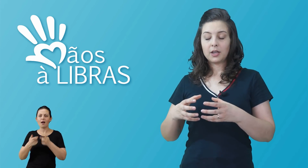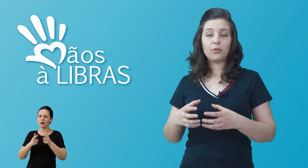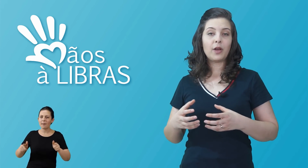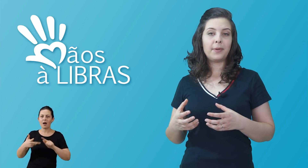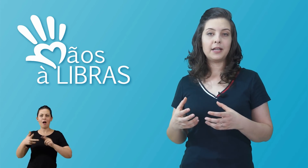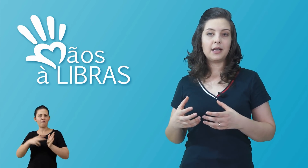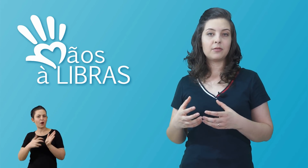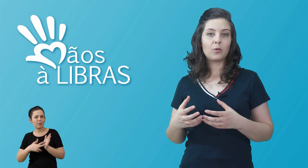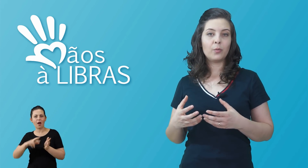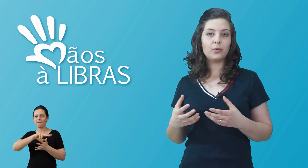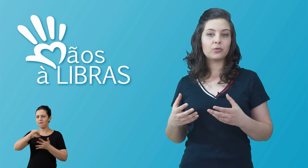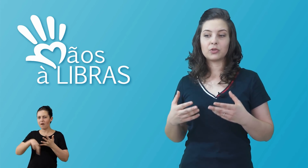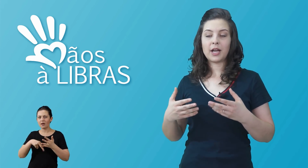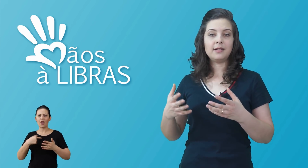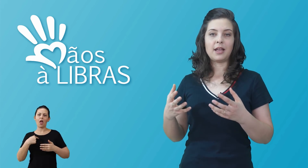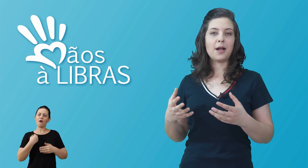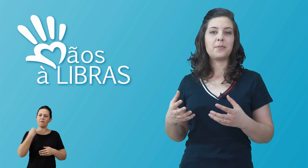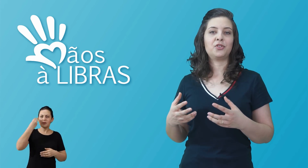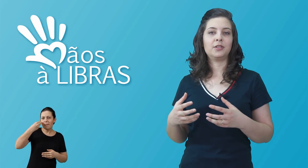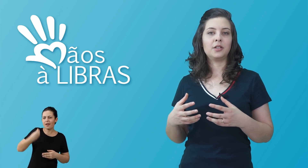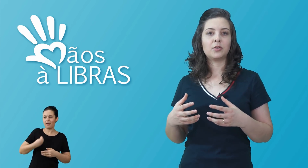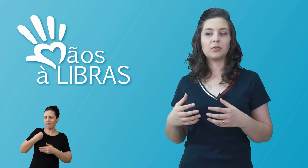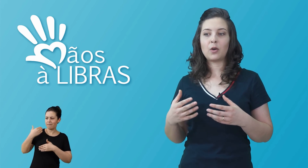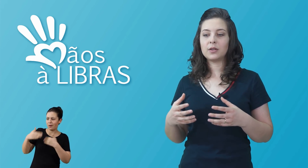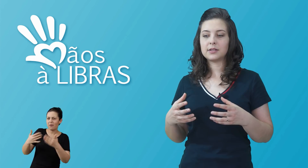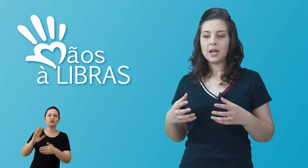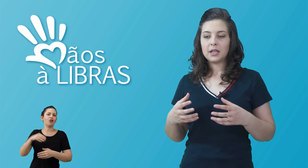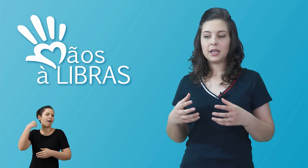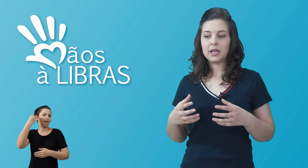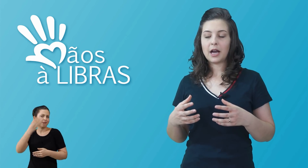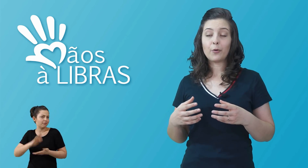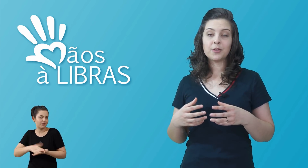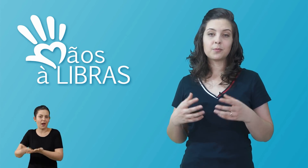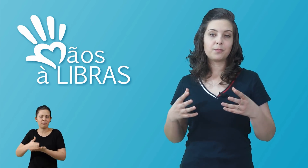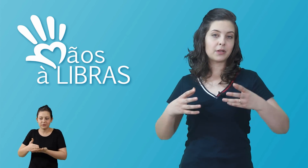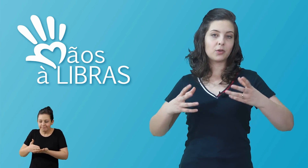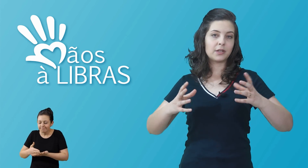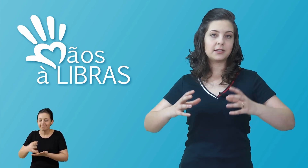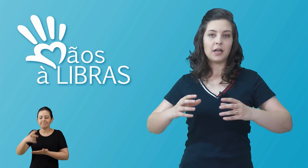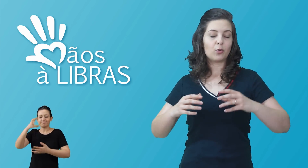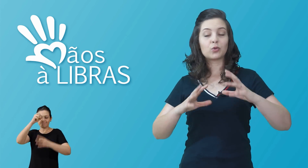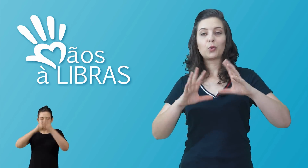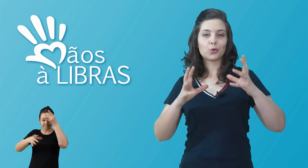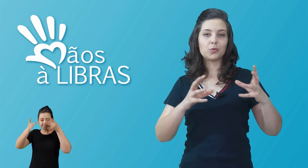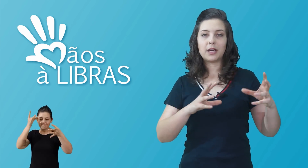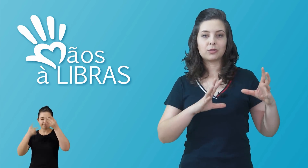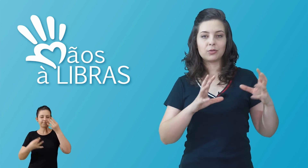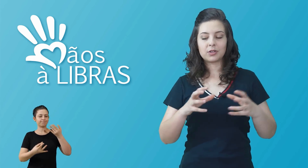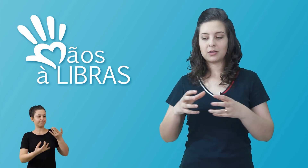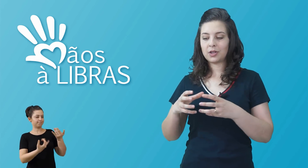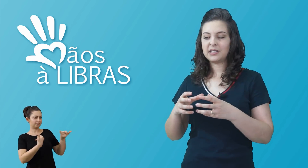curso que eu fui aprender como eu já era intérprete, entendeu? Então tem coisas que algumas pessoas, alguns